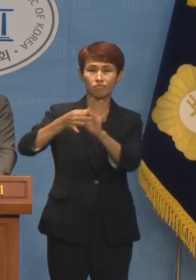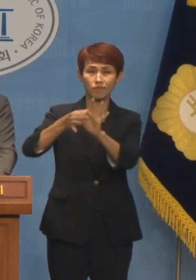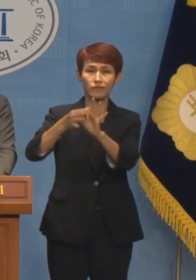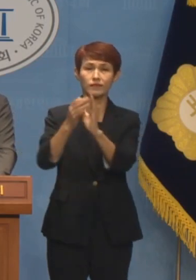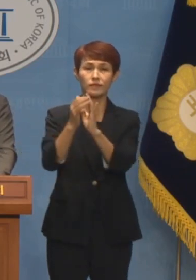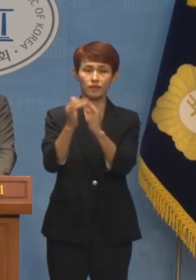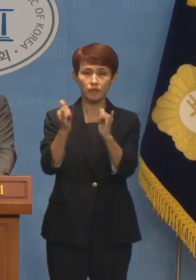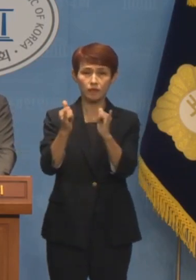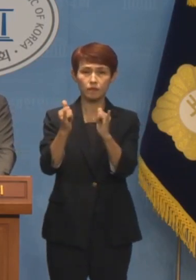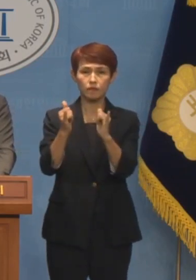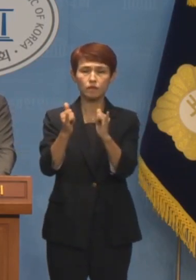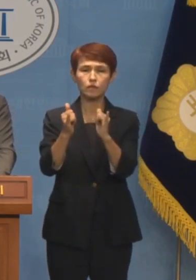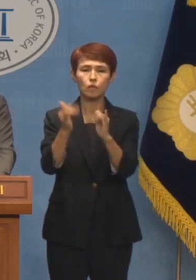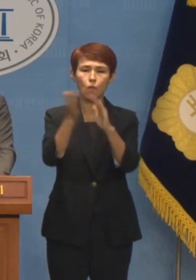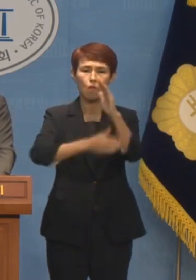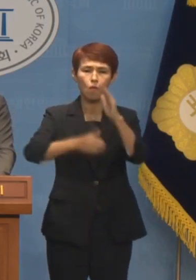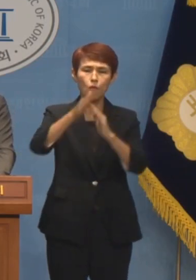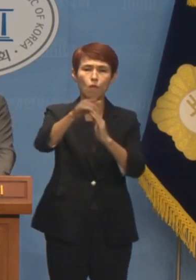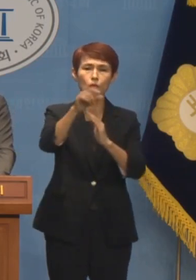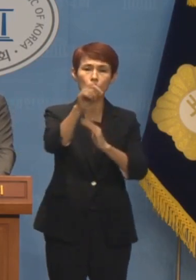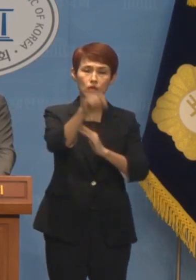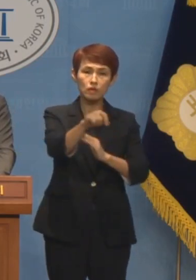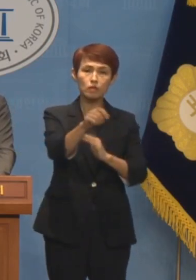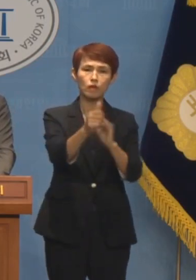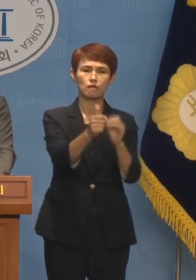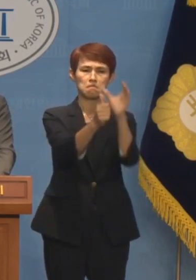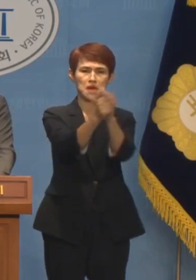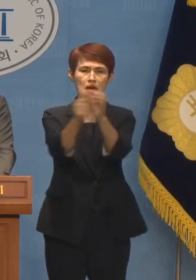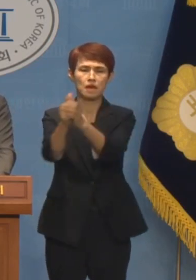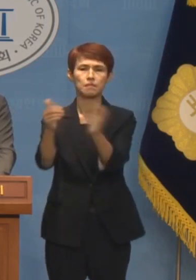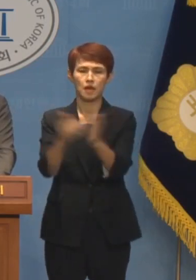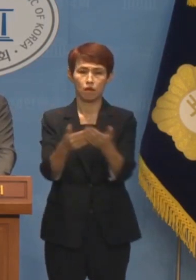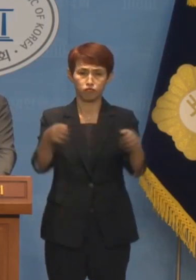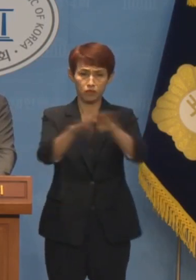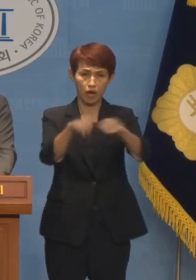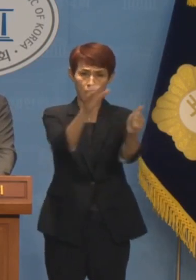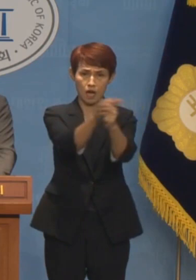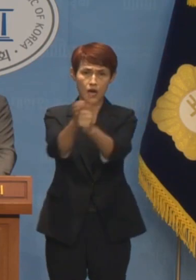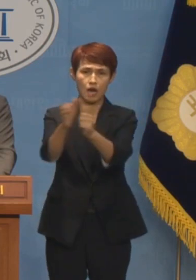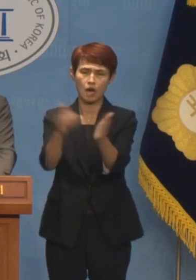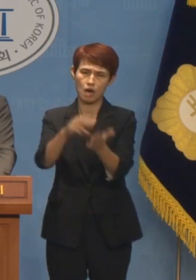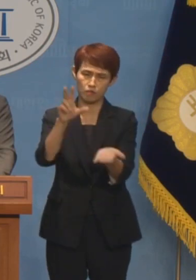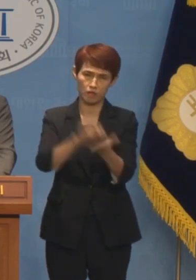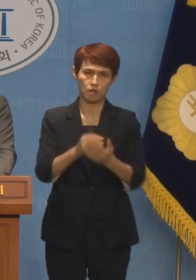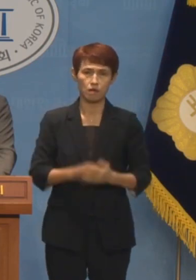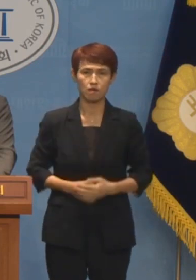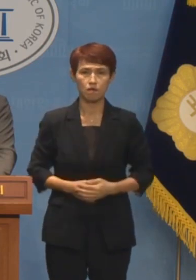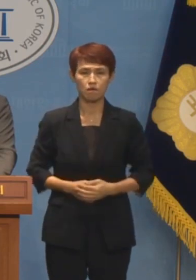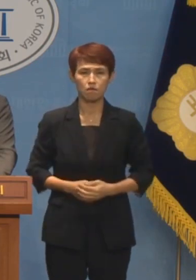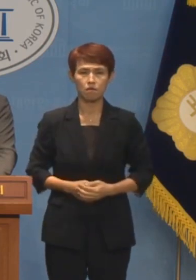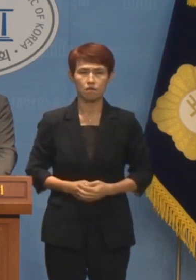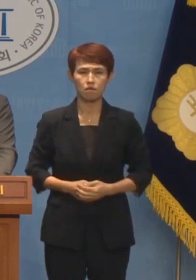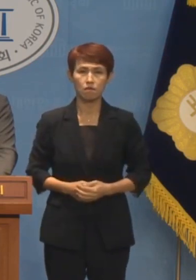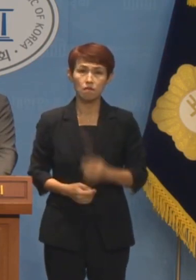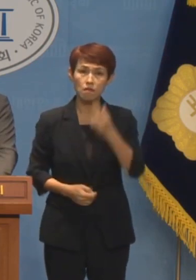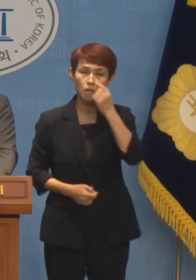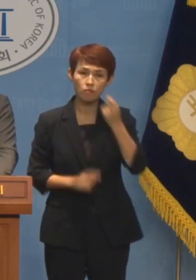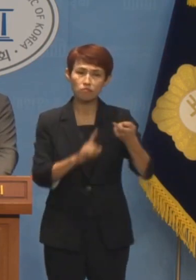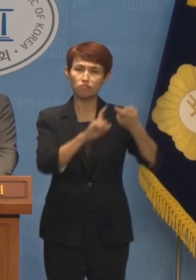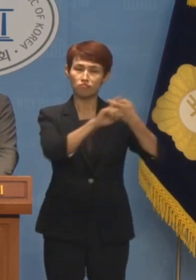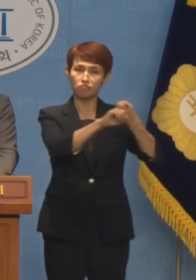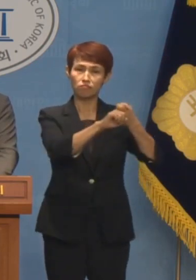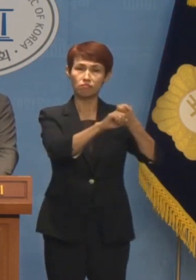공직과 기관의 수장을 맡는 것을 시작으로 급기야 친일 매국 망언이 극에